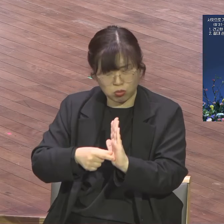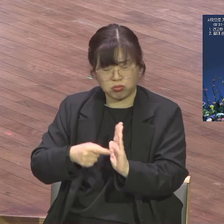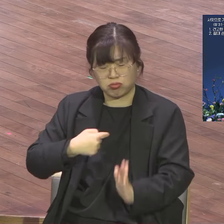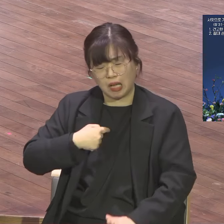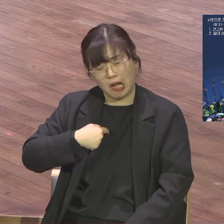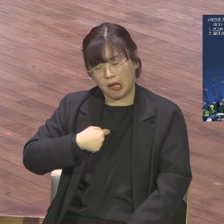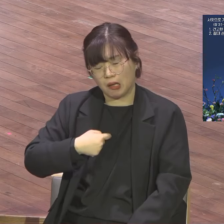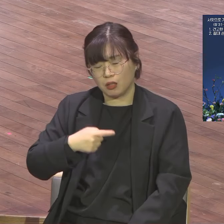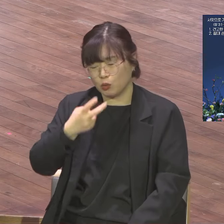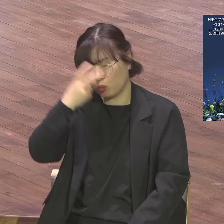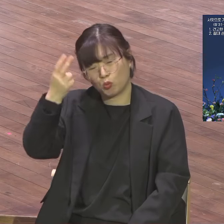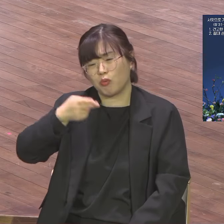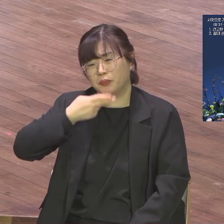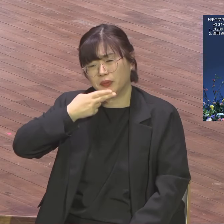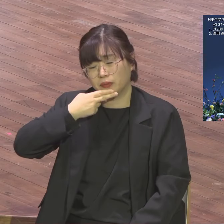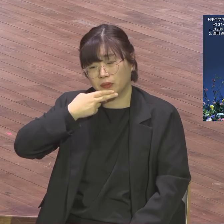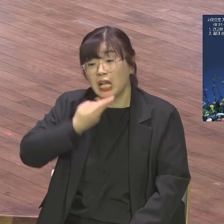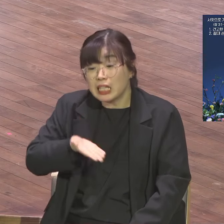무조건 순종하고.